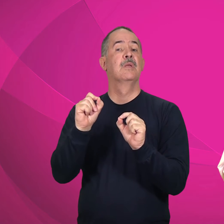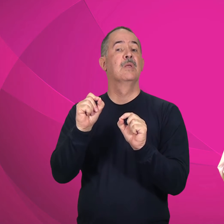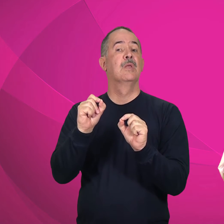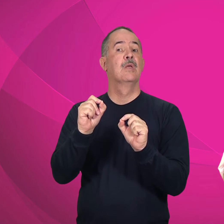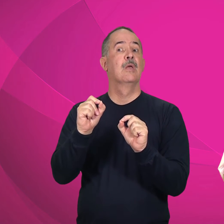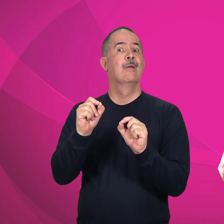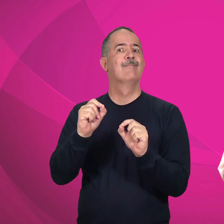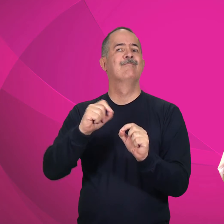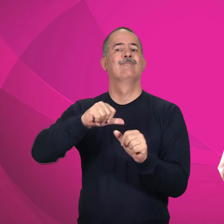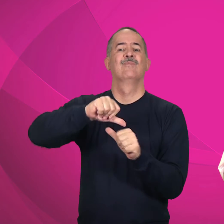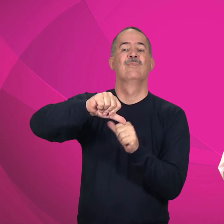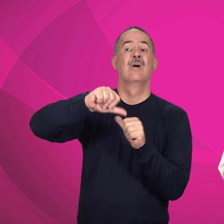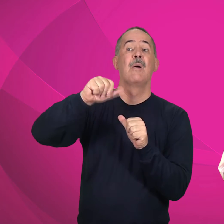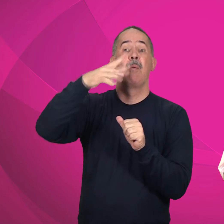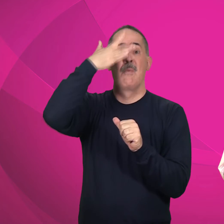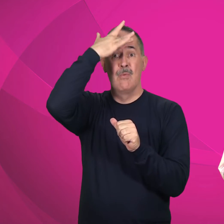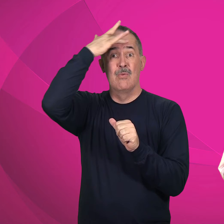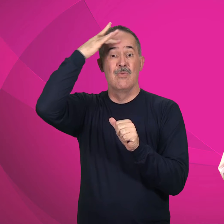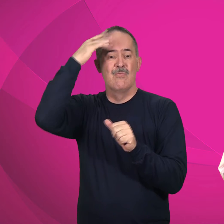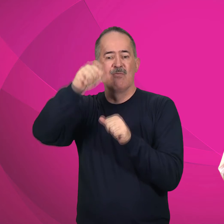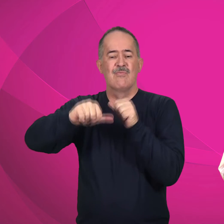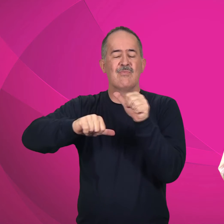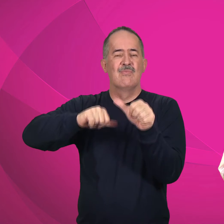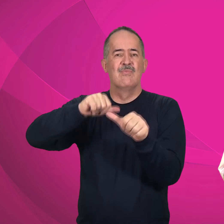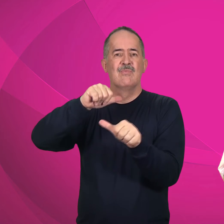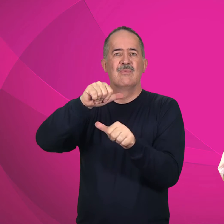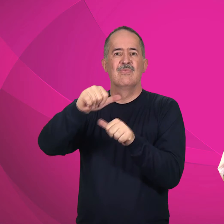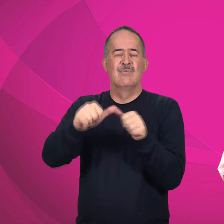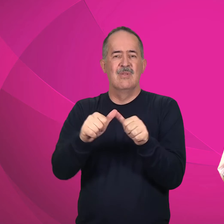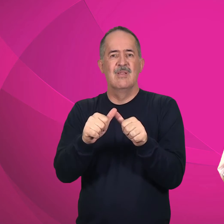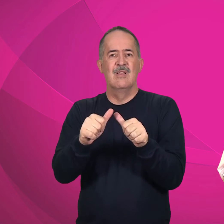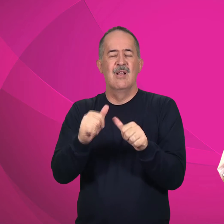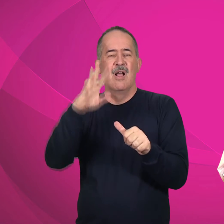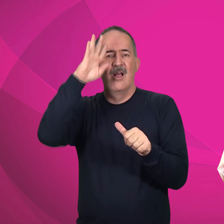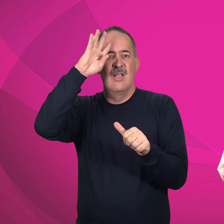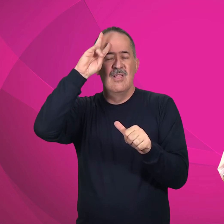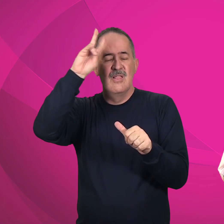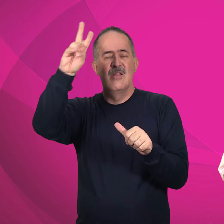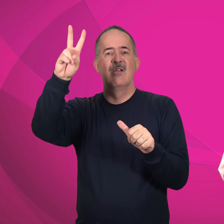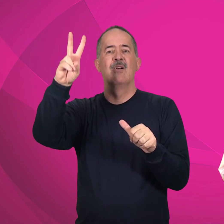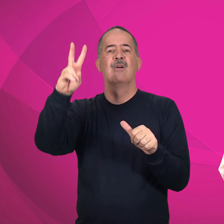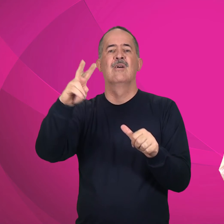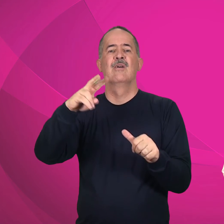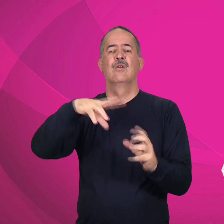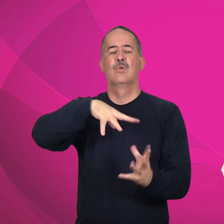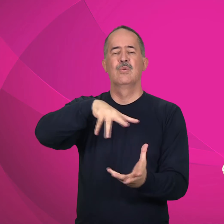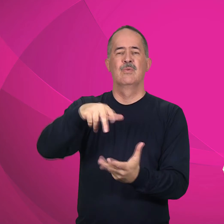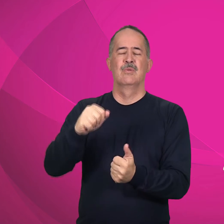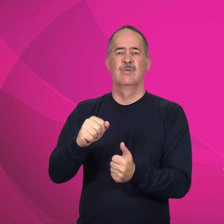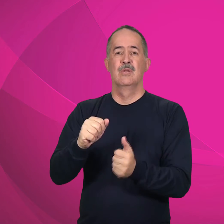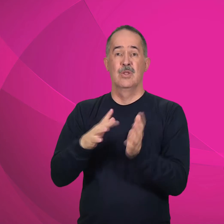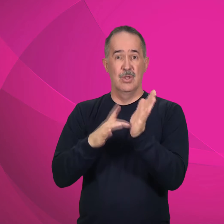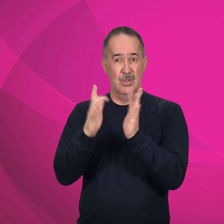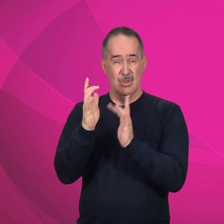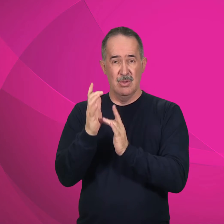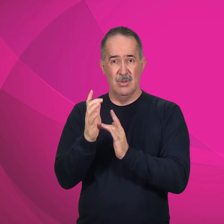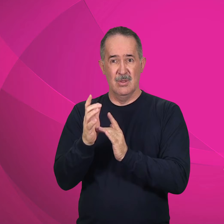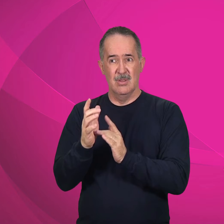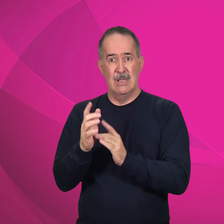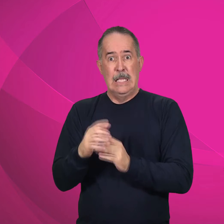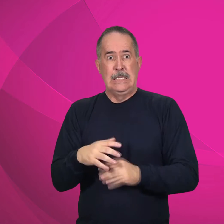que vai mudar a história da humanidade jesus cristo assustada